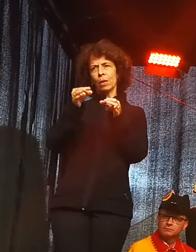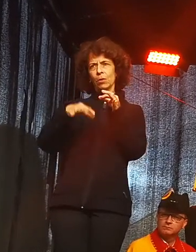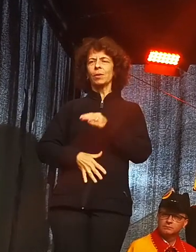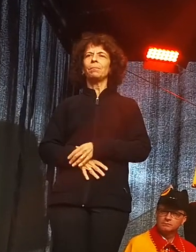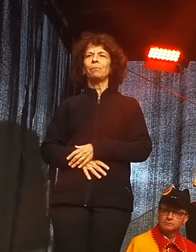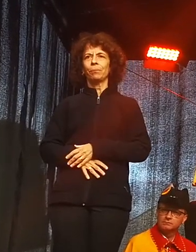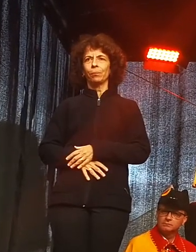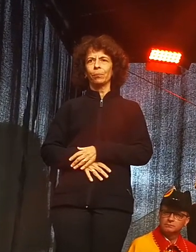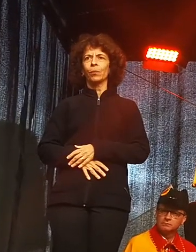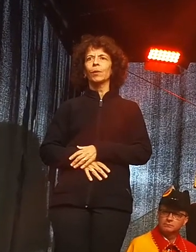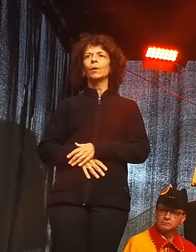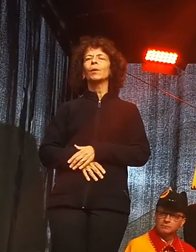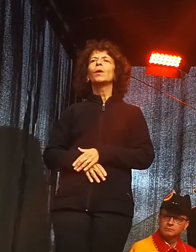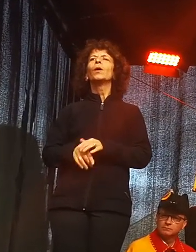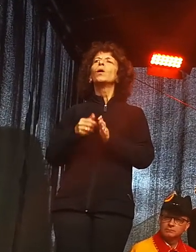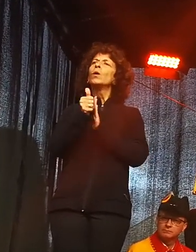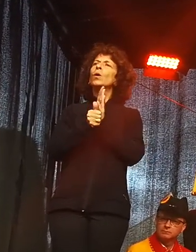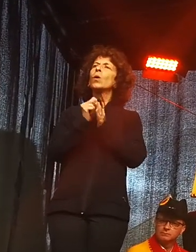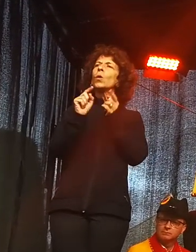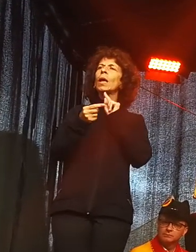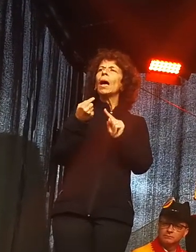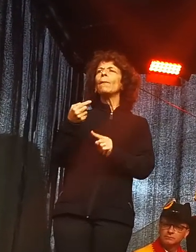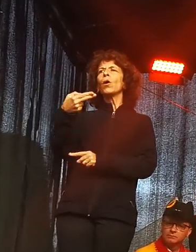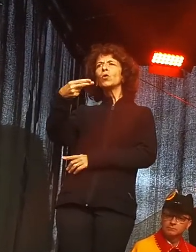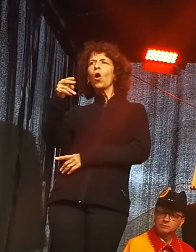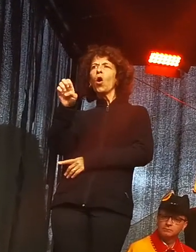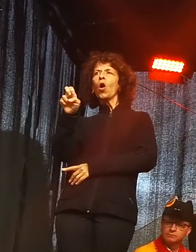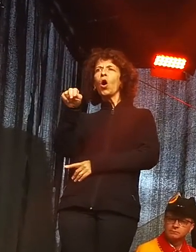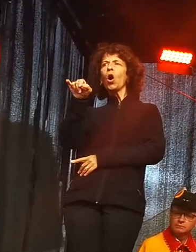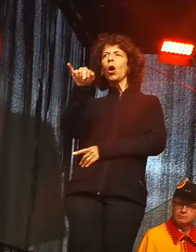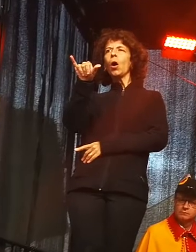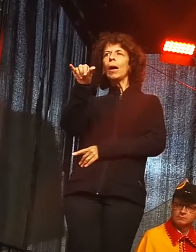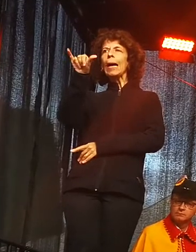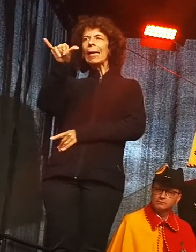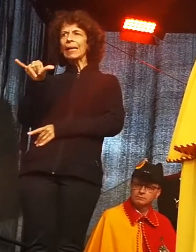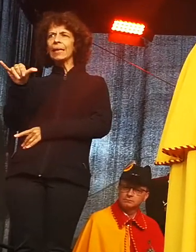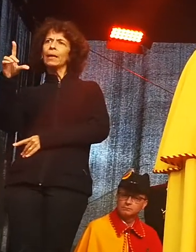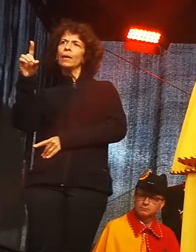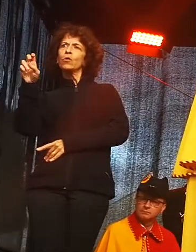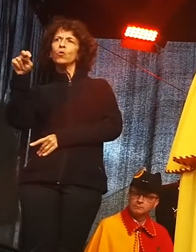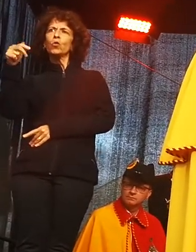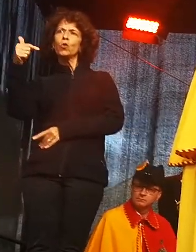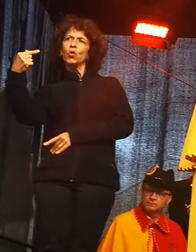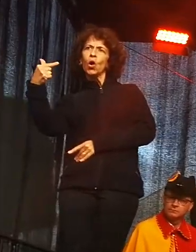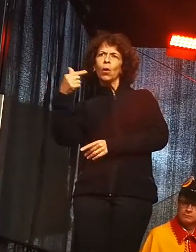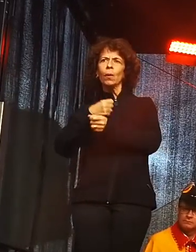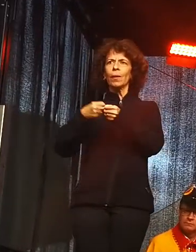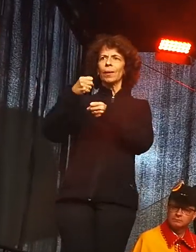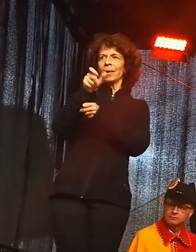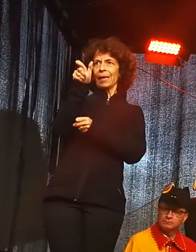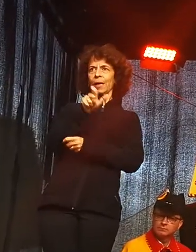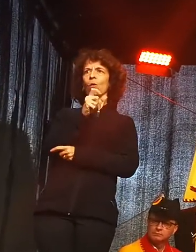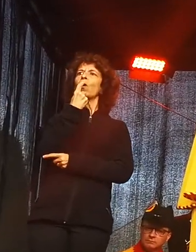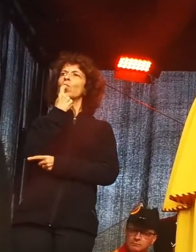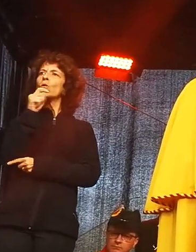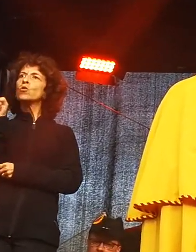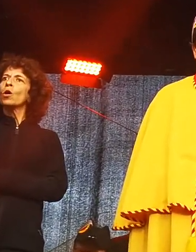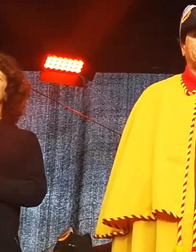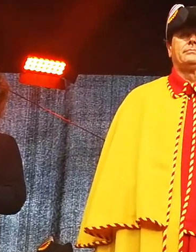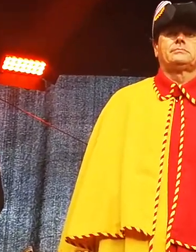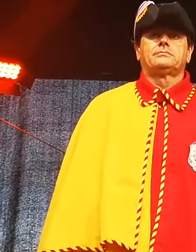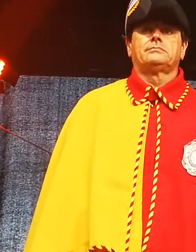rôle prépondérant d'Henri Dunant, fondateur de la Croix-Rouge, qui, par ses initiatives désintéressées et